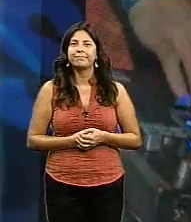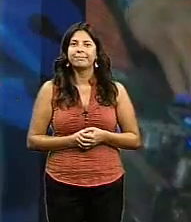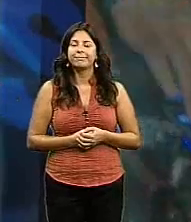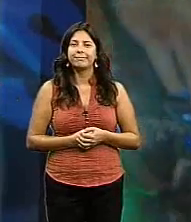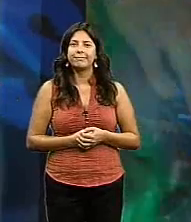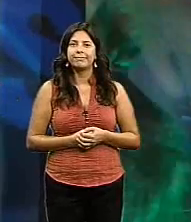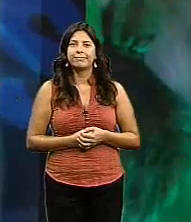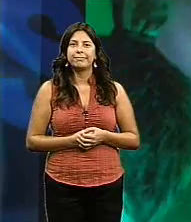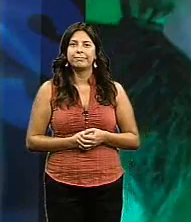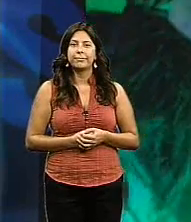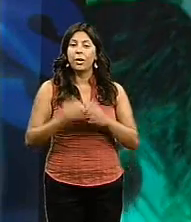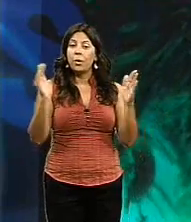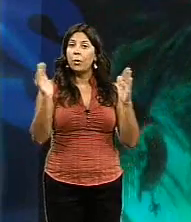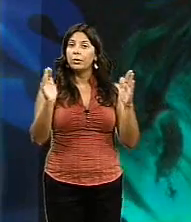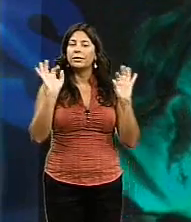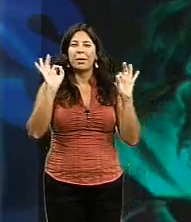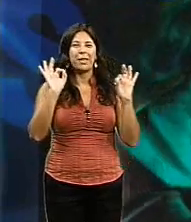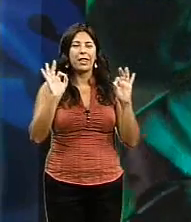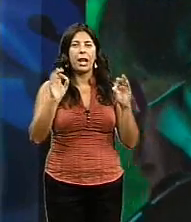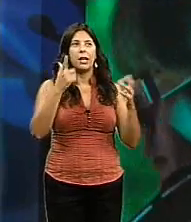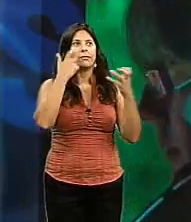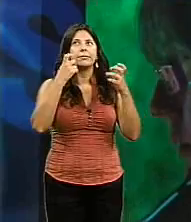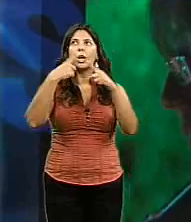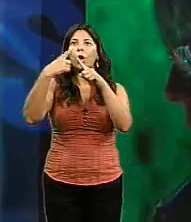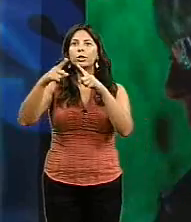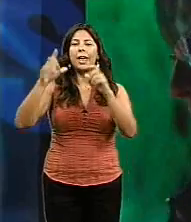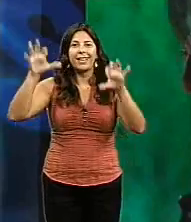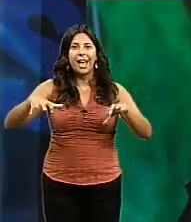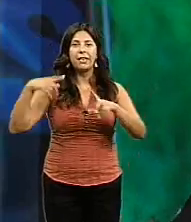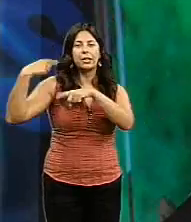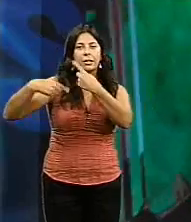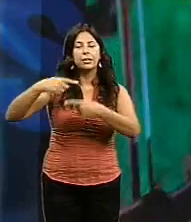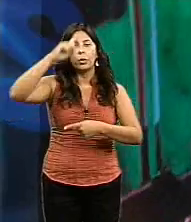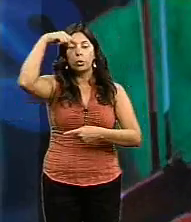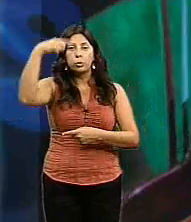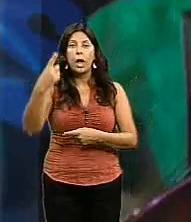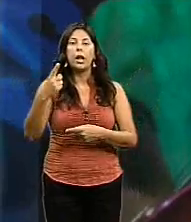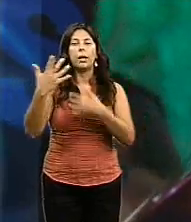Un evento excepcional que combinó el patrimonio arquitectónico cultural con la tradición y la vanguardia.